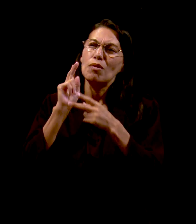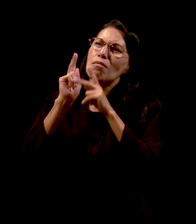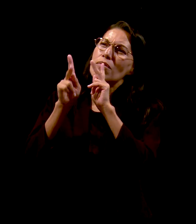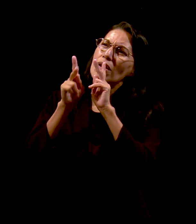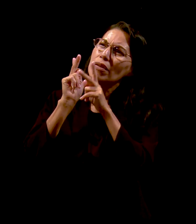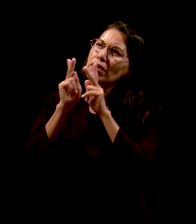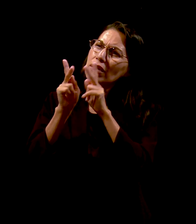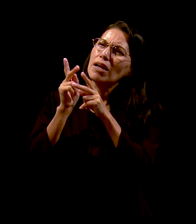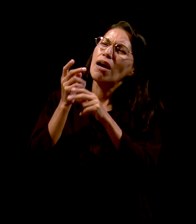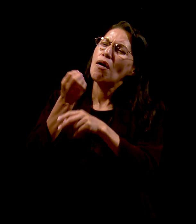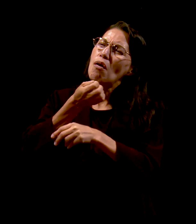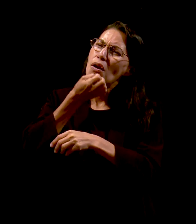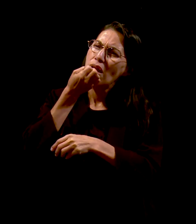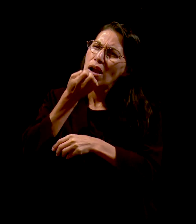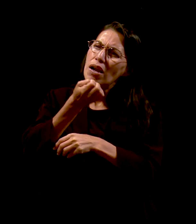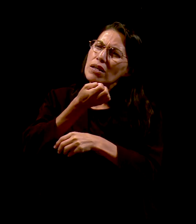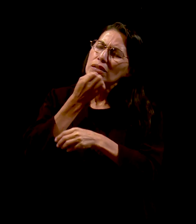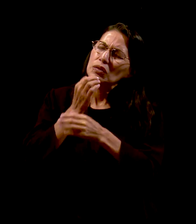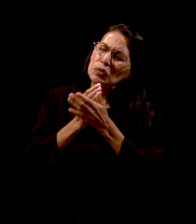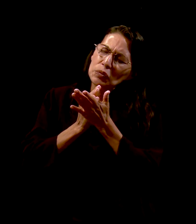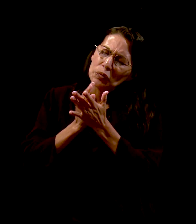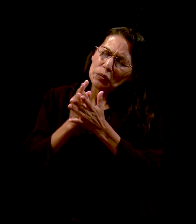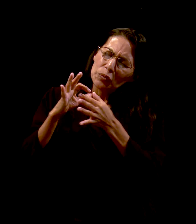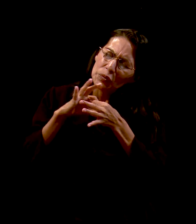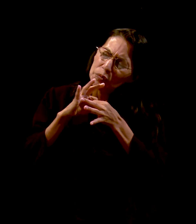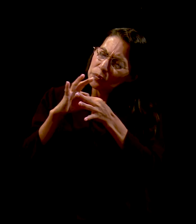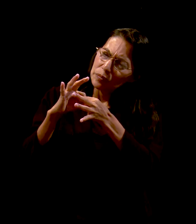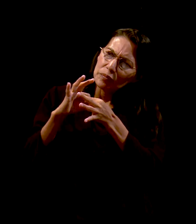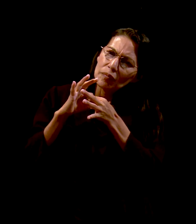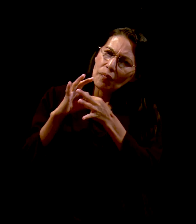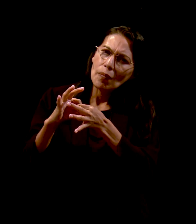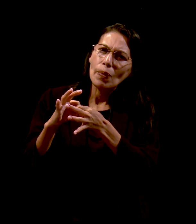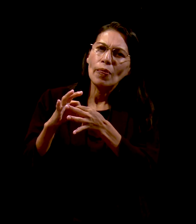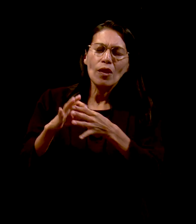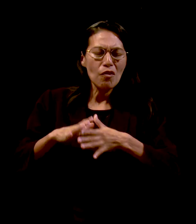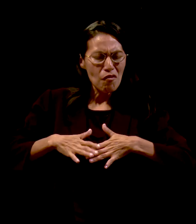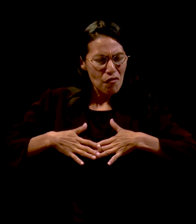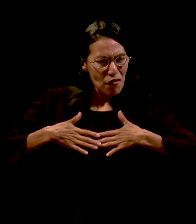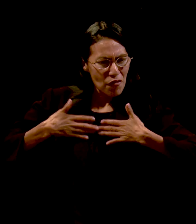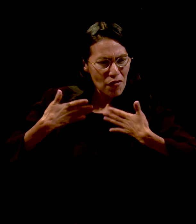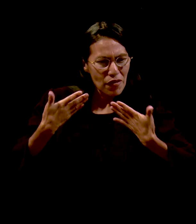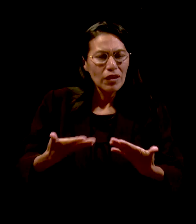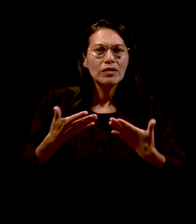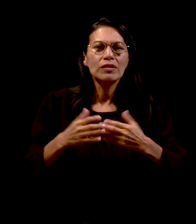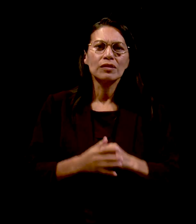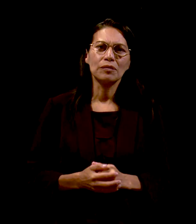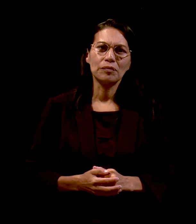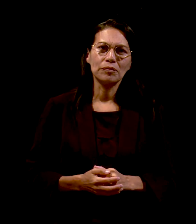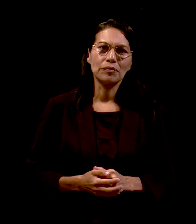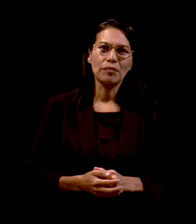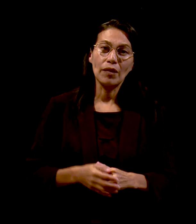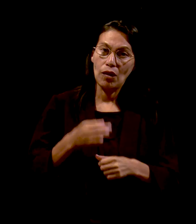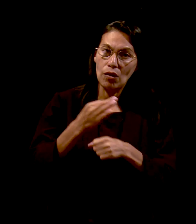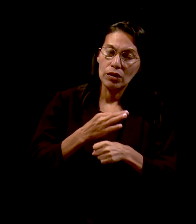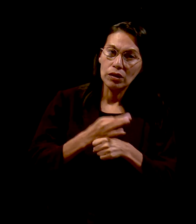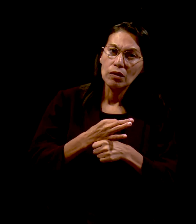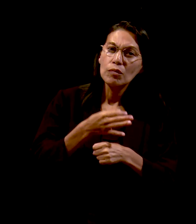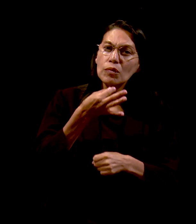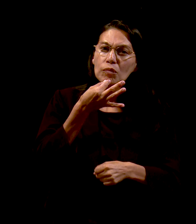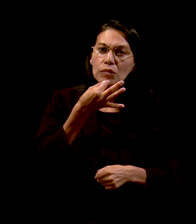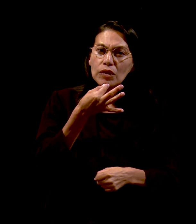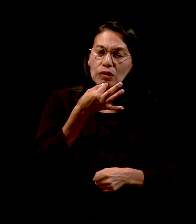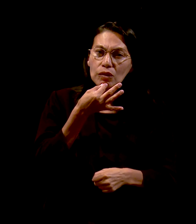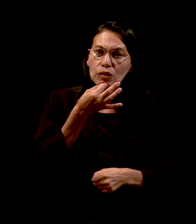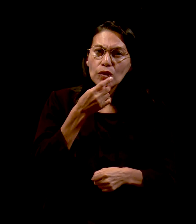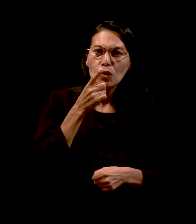con un padre amante tal y como jesús nos enseñó con plena confianza así que en estos